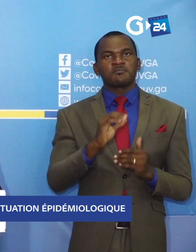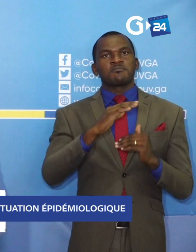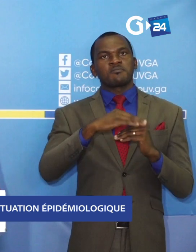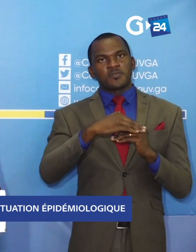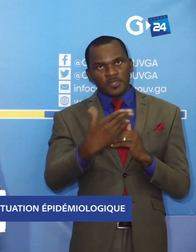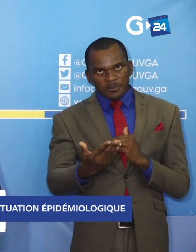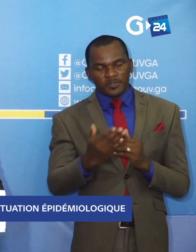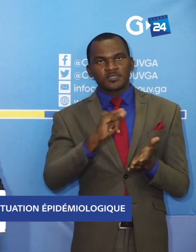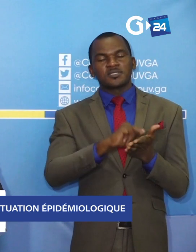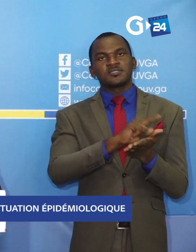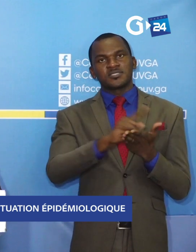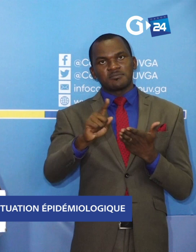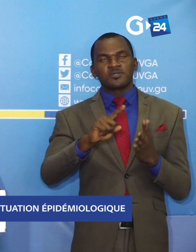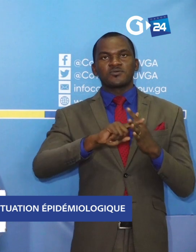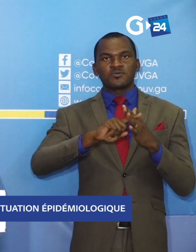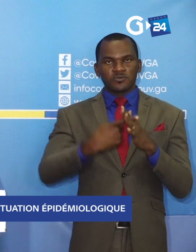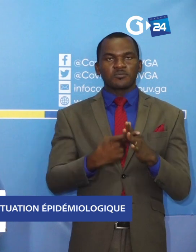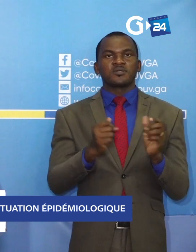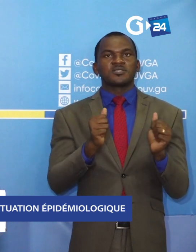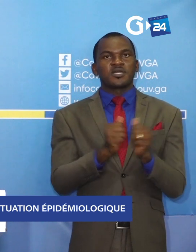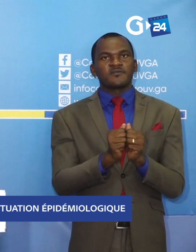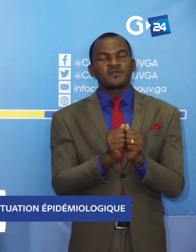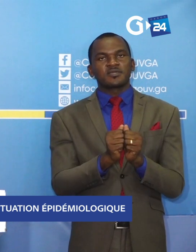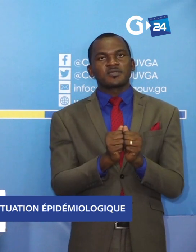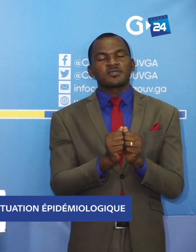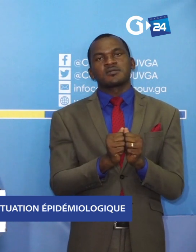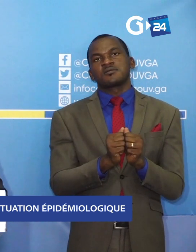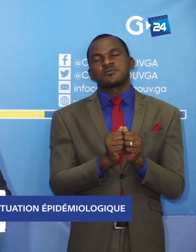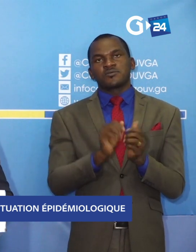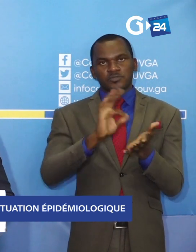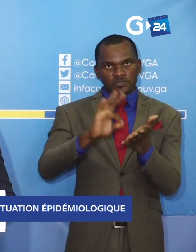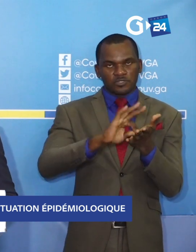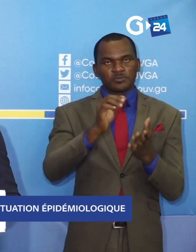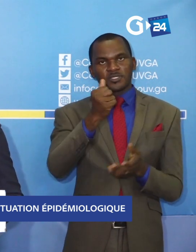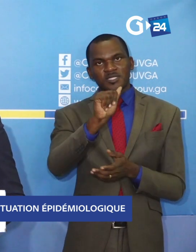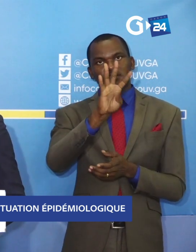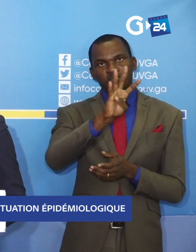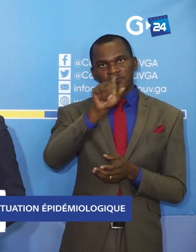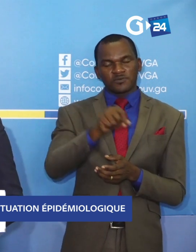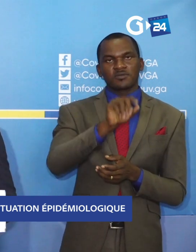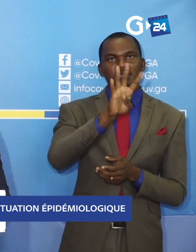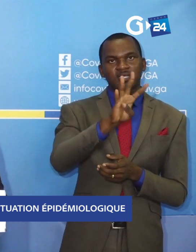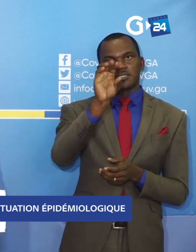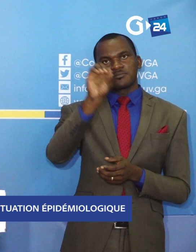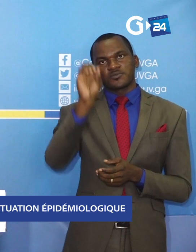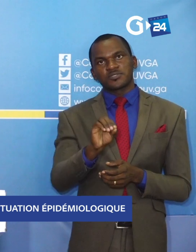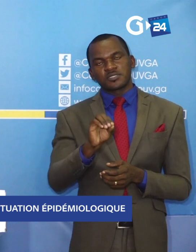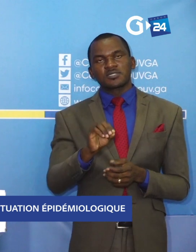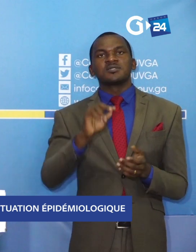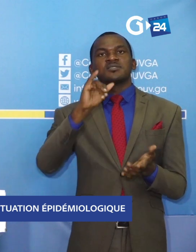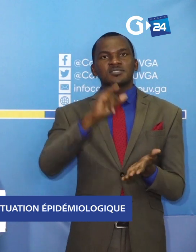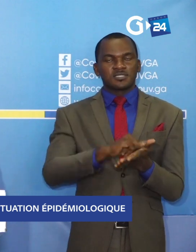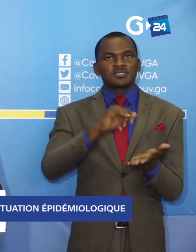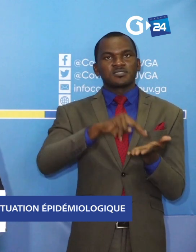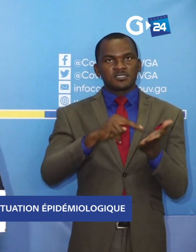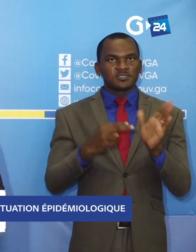décrue. Cette semaine, nous démarrons avec un pourcentage de 14,4%. Cela